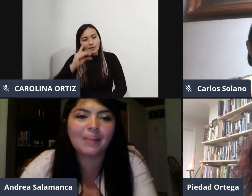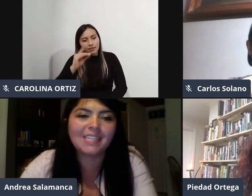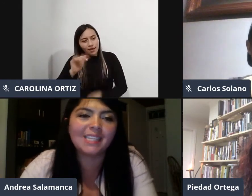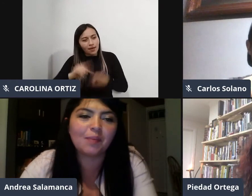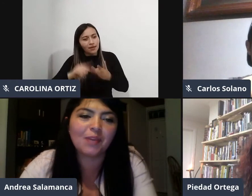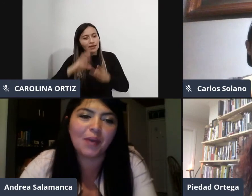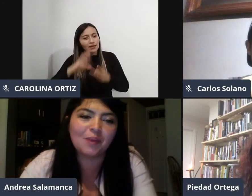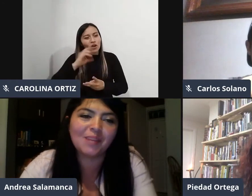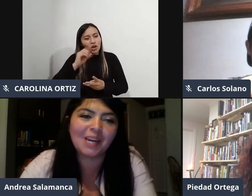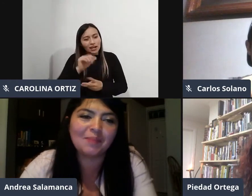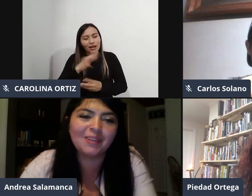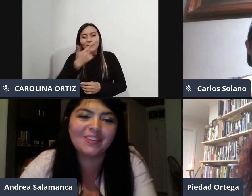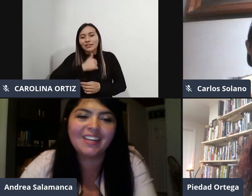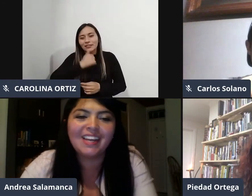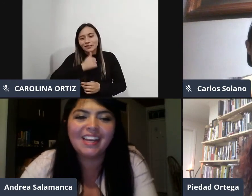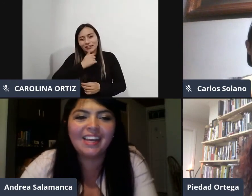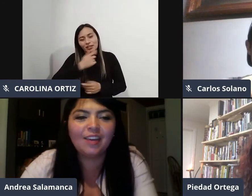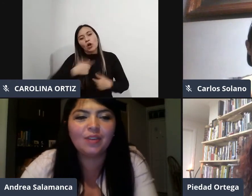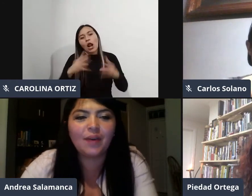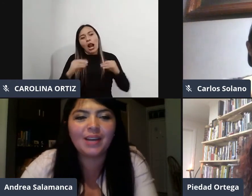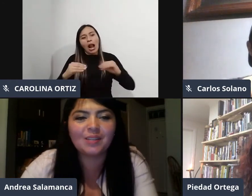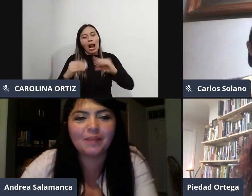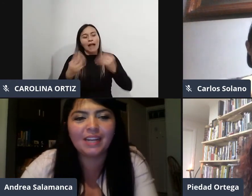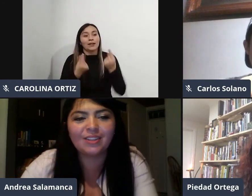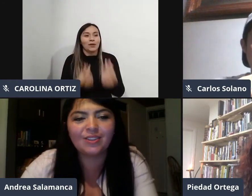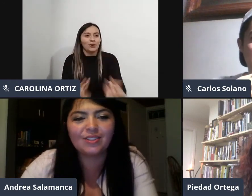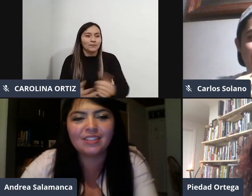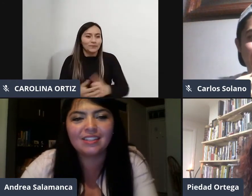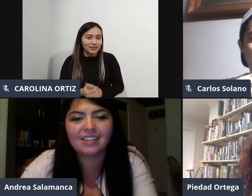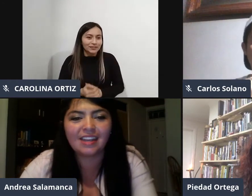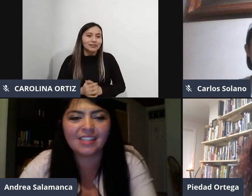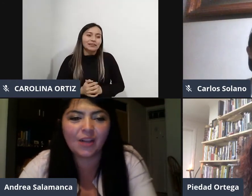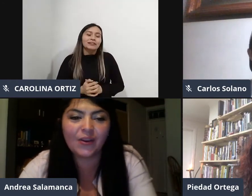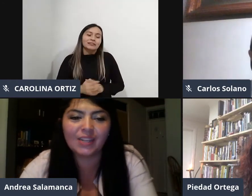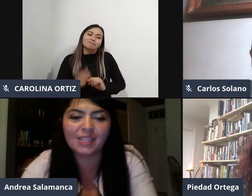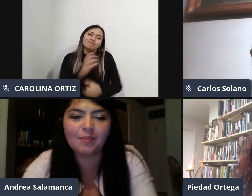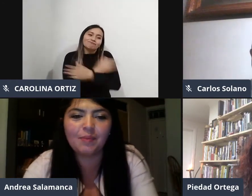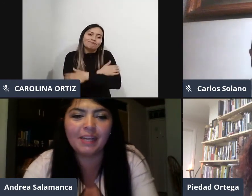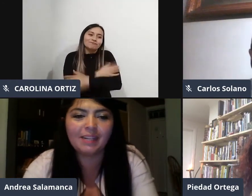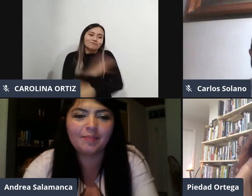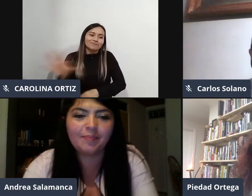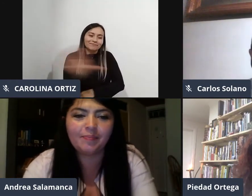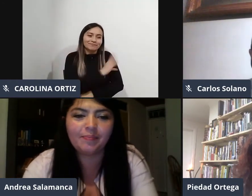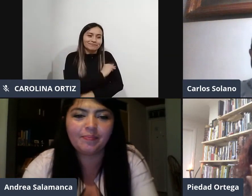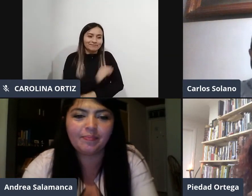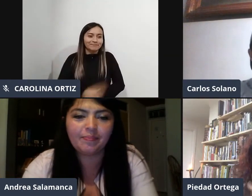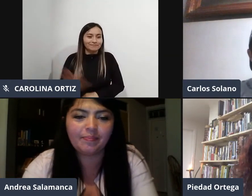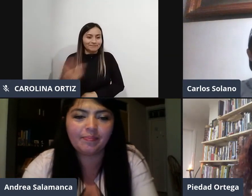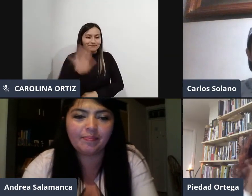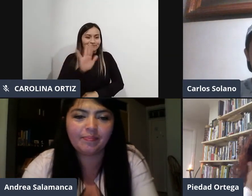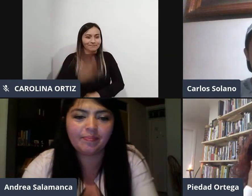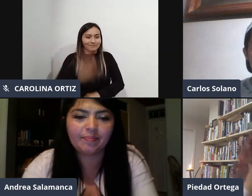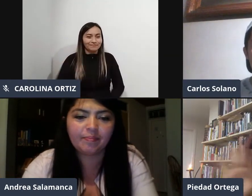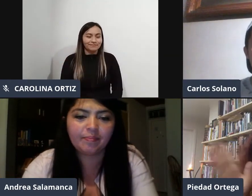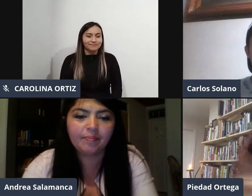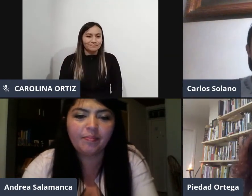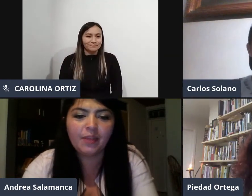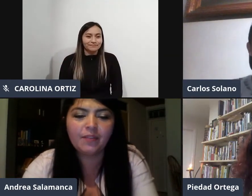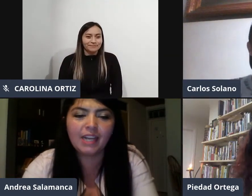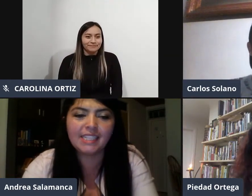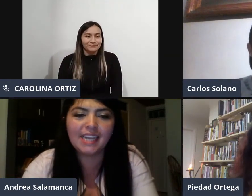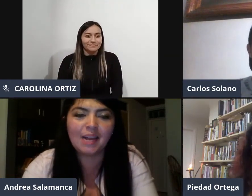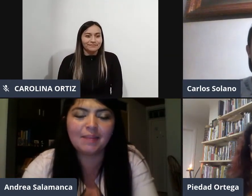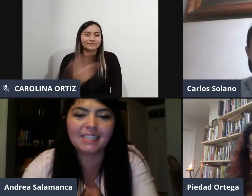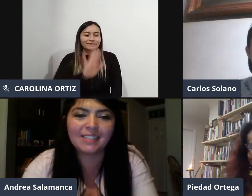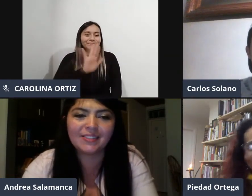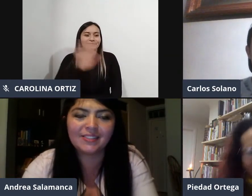por la paciencia, porque hablo muy rápido. Y un abrazo para todos. Hasta luego, que estén muy bien. Bueno, chao, nos